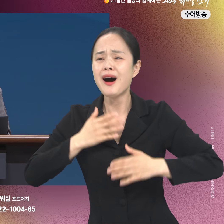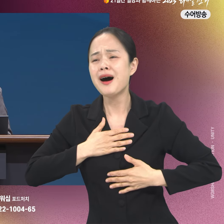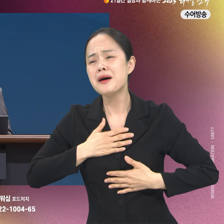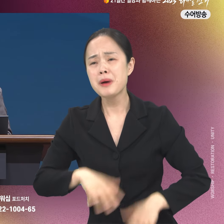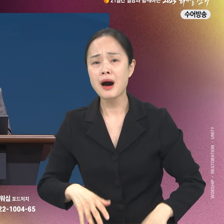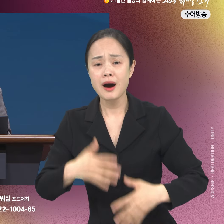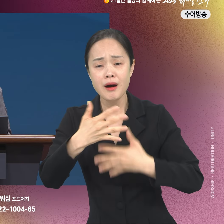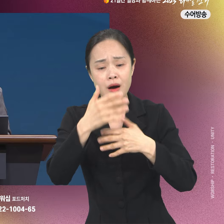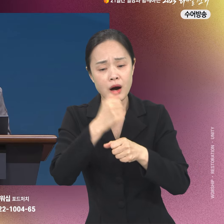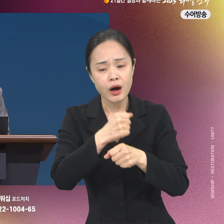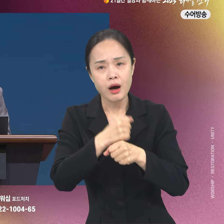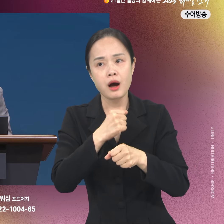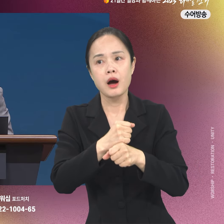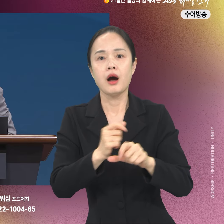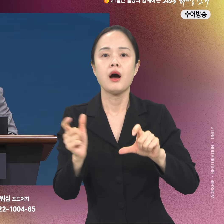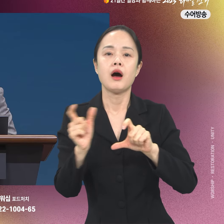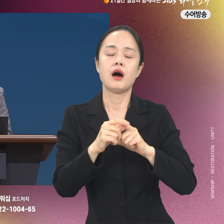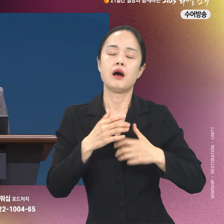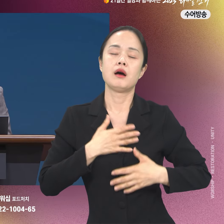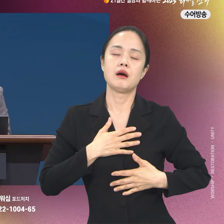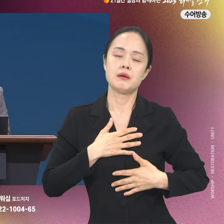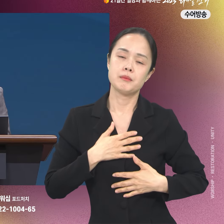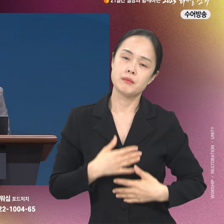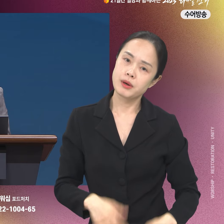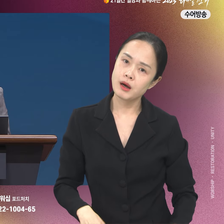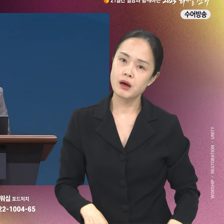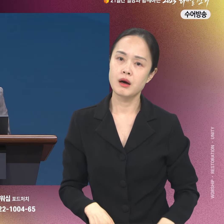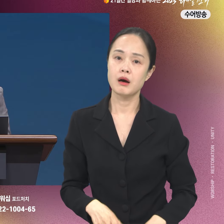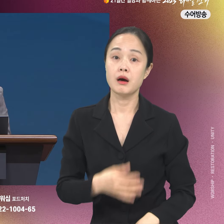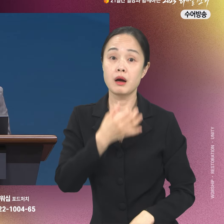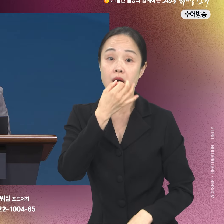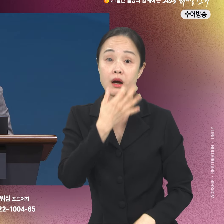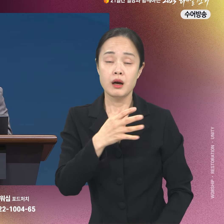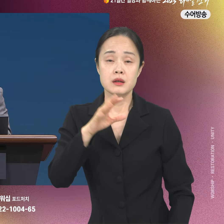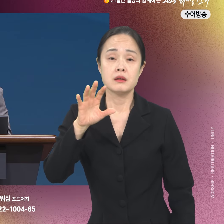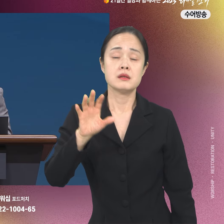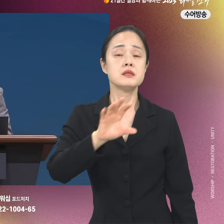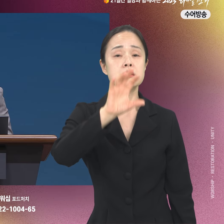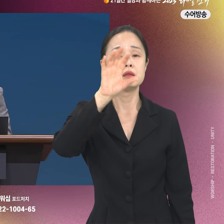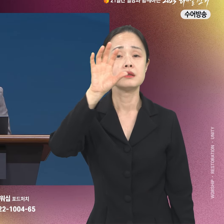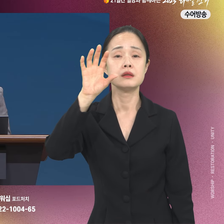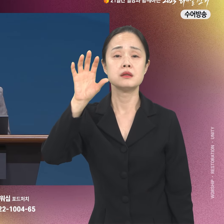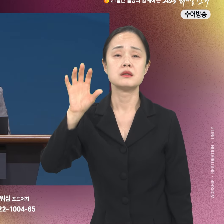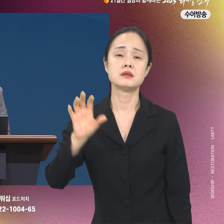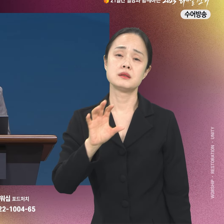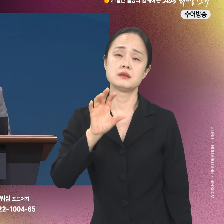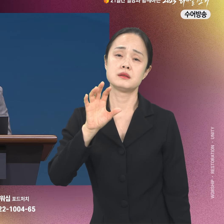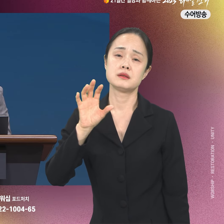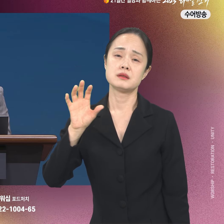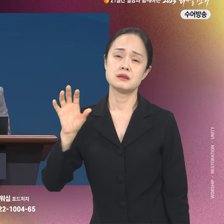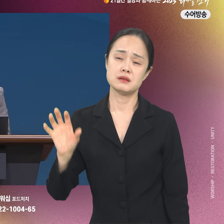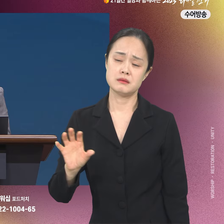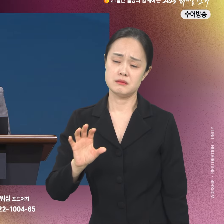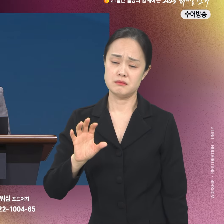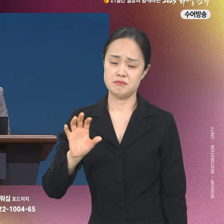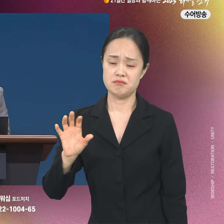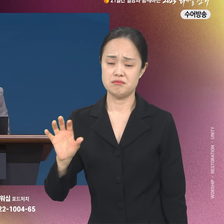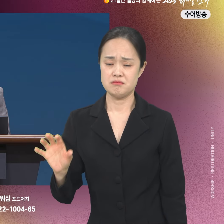식의 상황들이 계속 반복되다 보면 결국은 저도 사람인지라 지치게